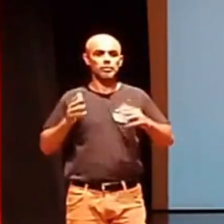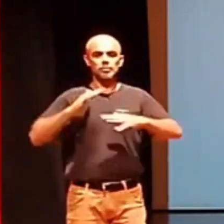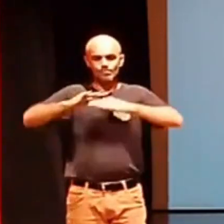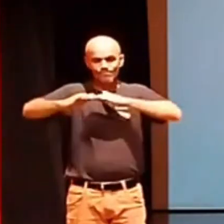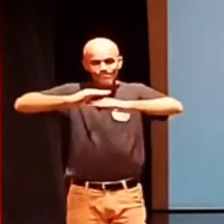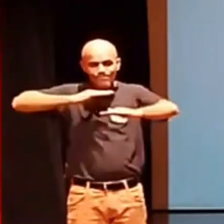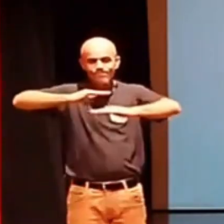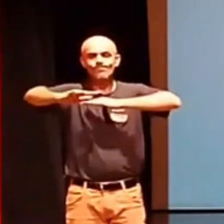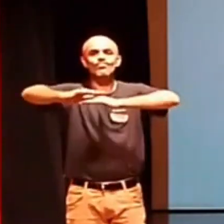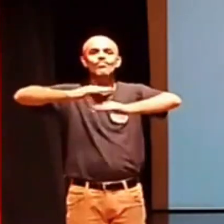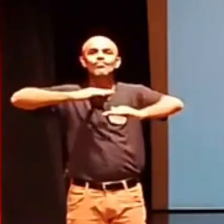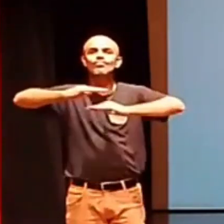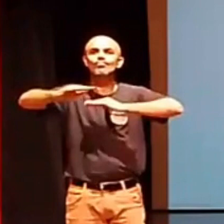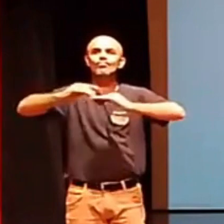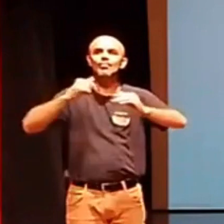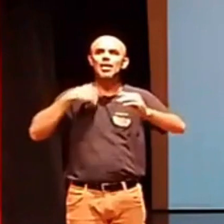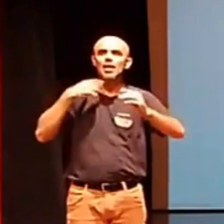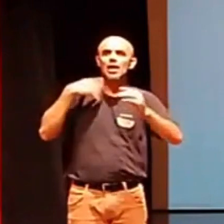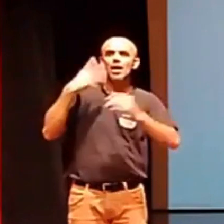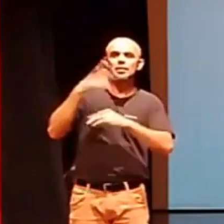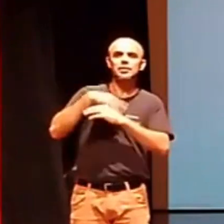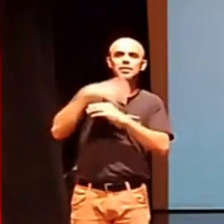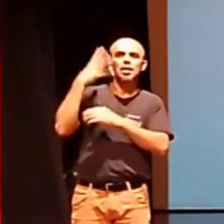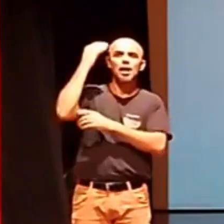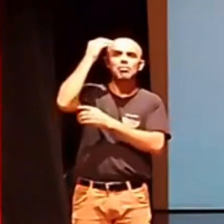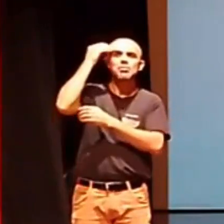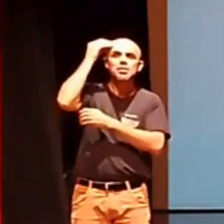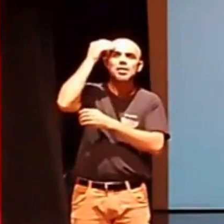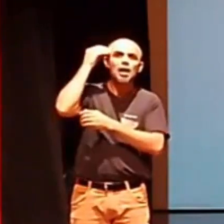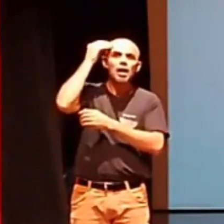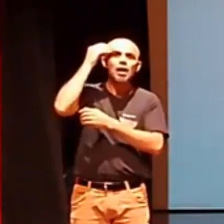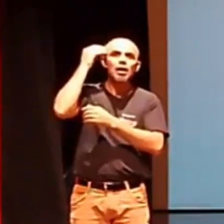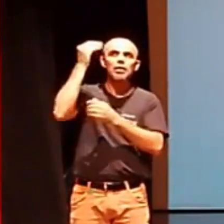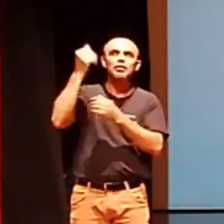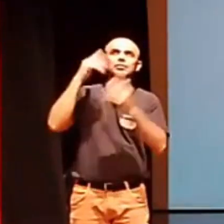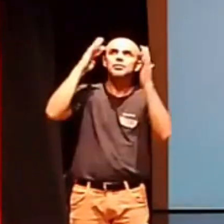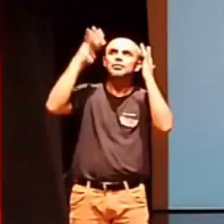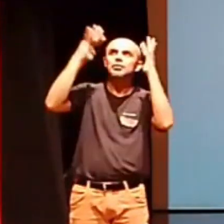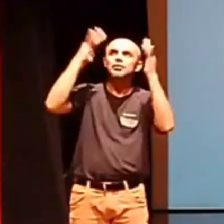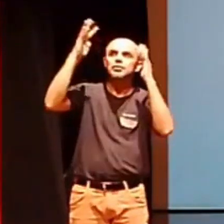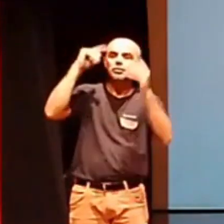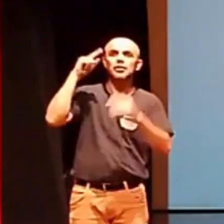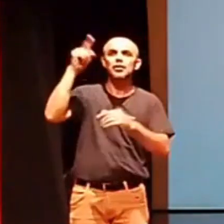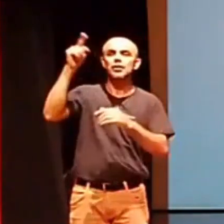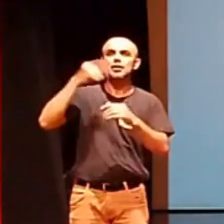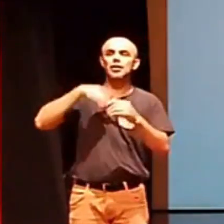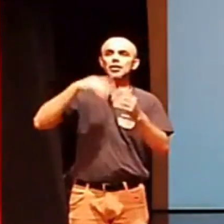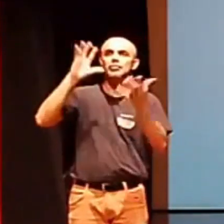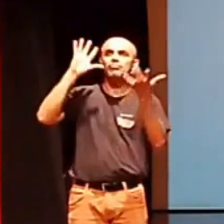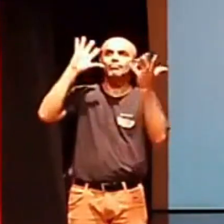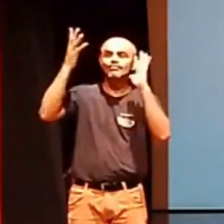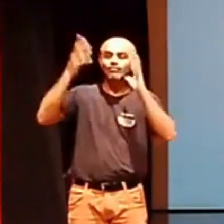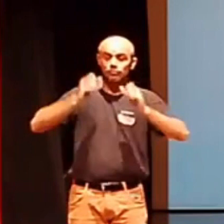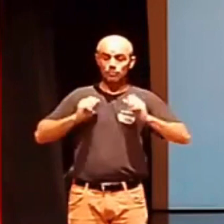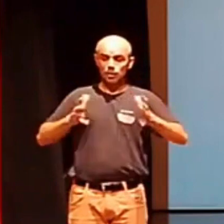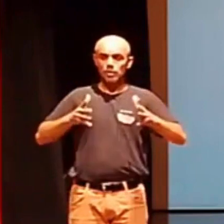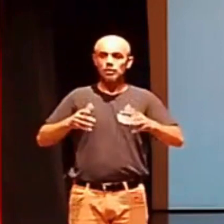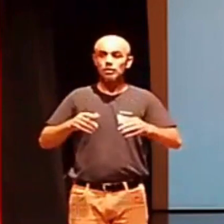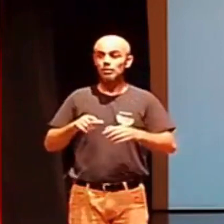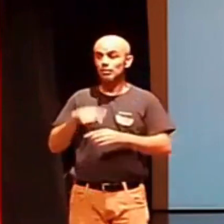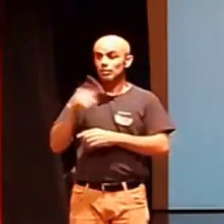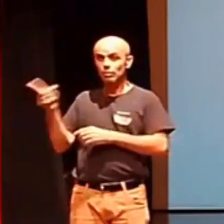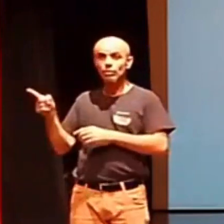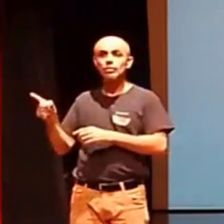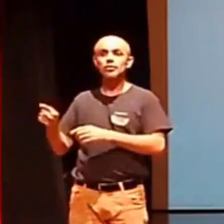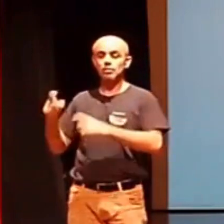ela tem uma psiquiatra e ela, imagina, mais do que a cabeça que ela trabalhava, muita ação, né? E a outra uma pediatra,